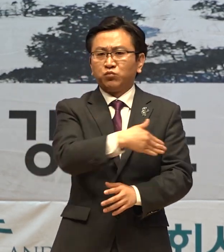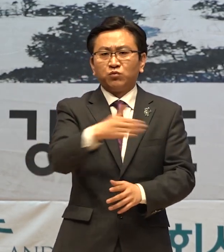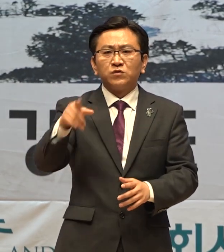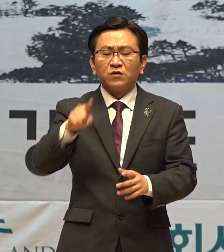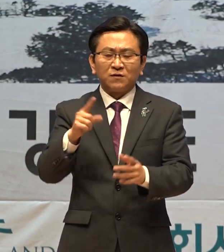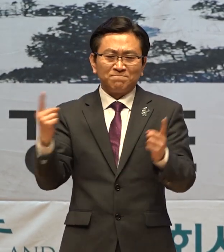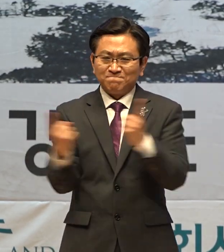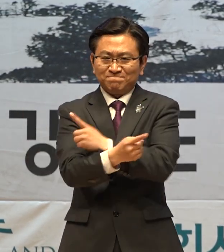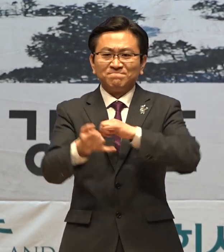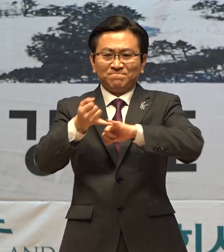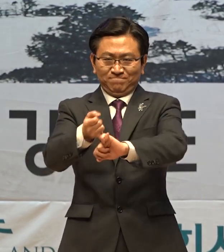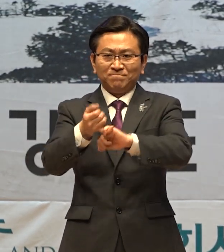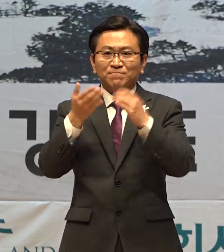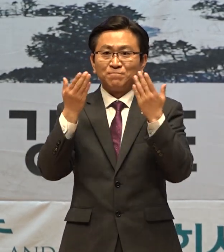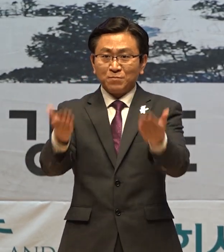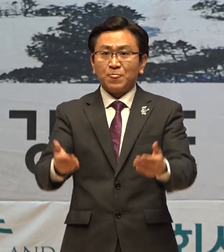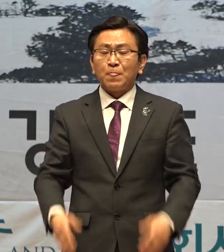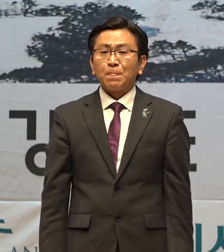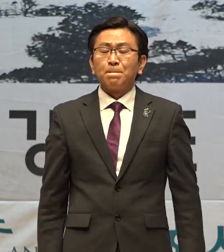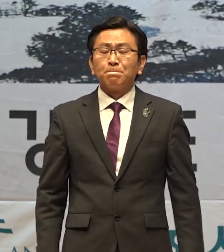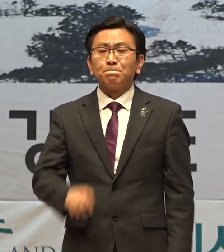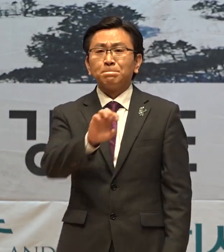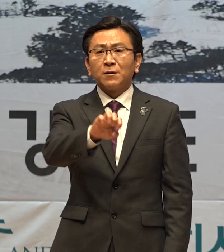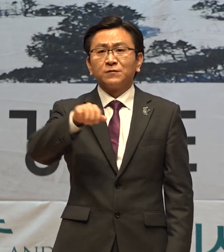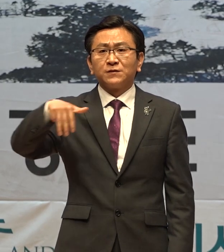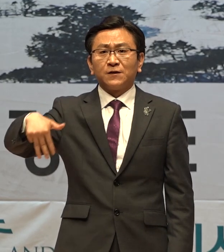개선하겠습니다. 평창